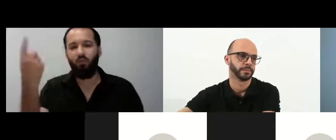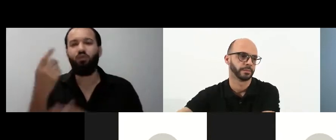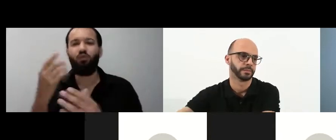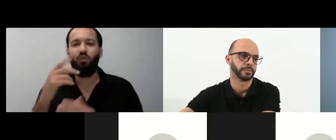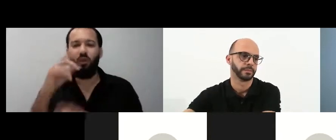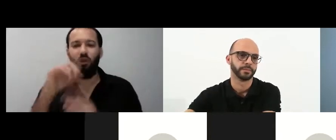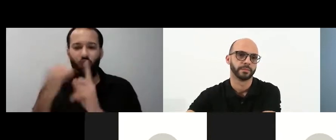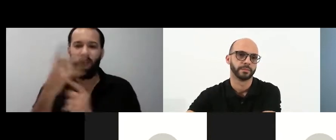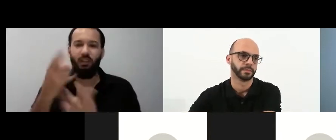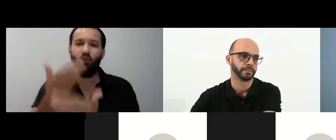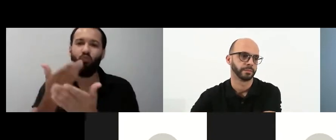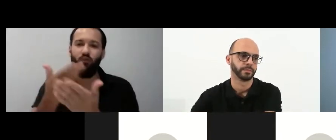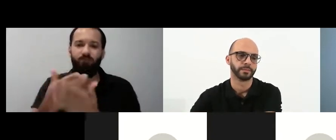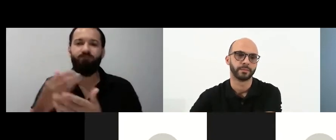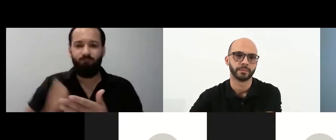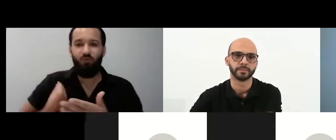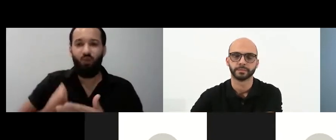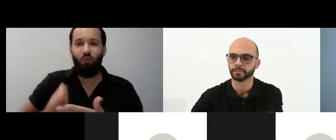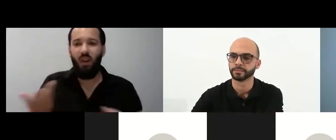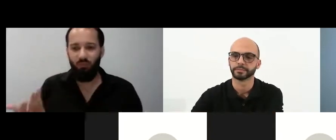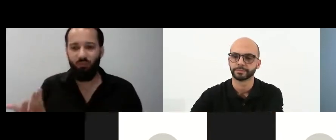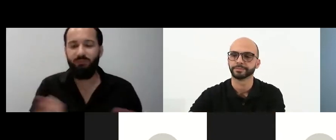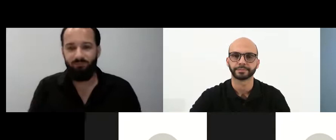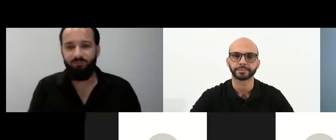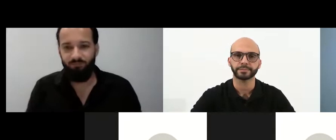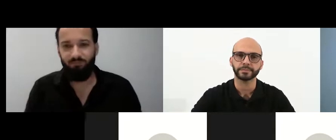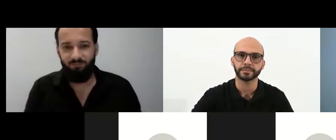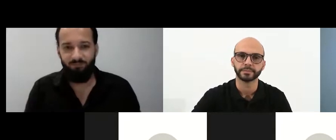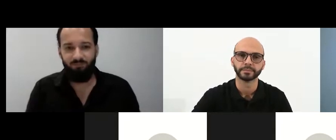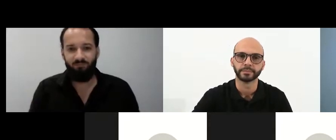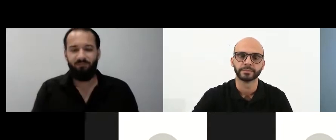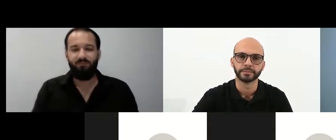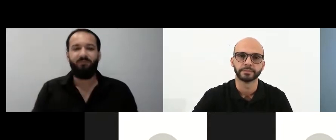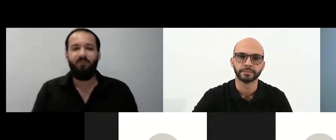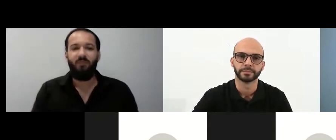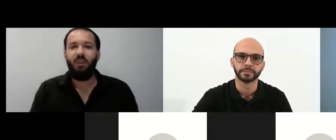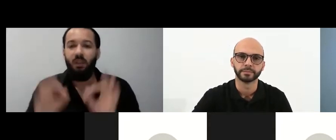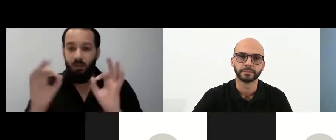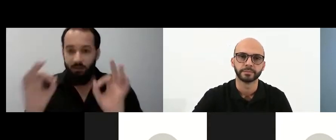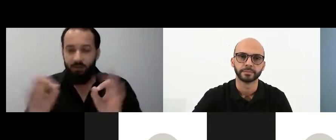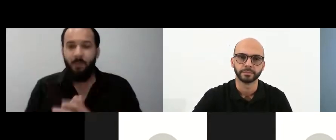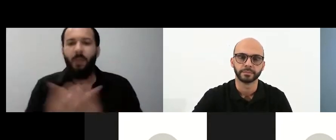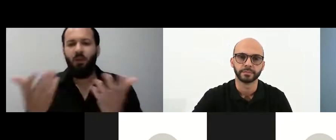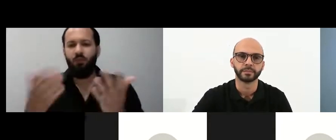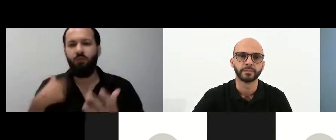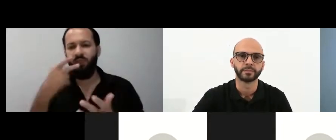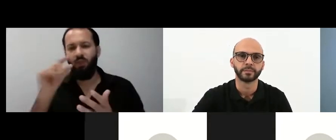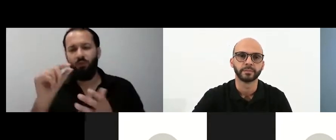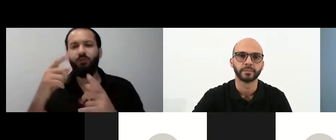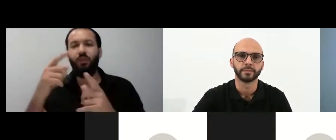ensino remoto tem sim a sua relevância, é de fato muito importante para a vida das pessoas que estão passando por esse